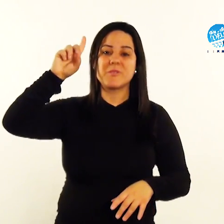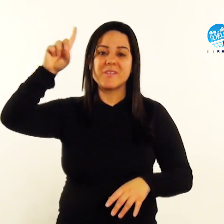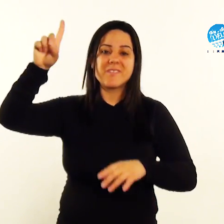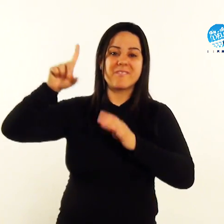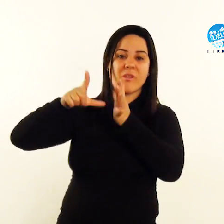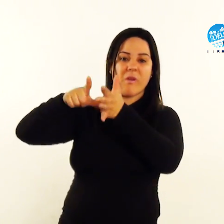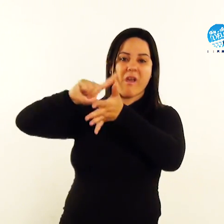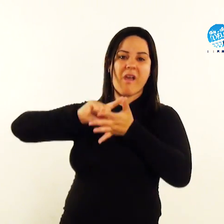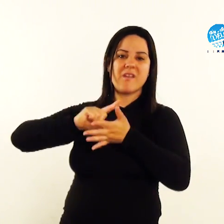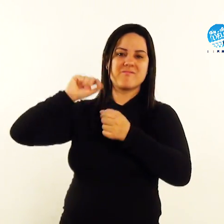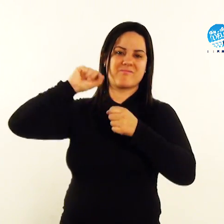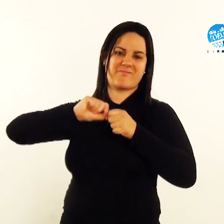Zaqueu.